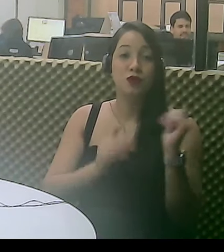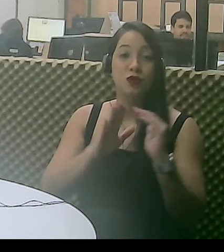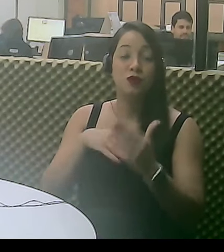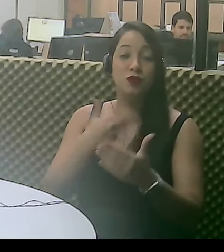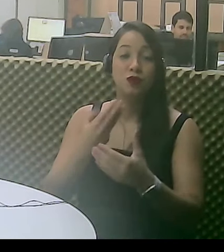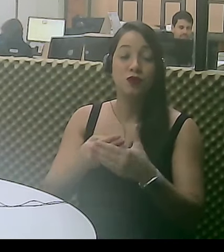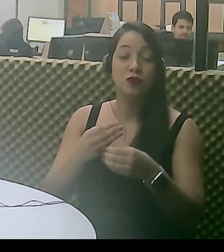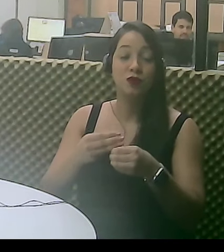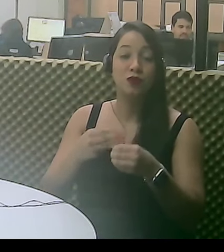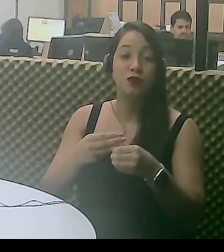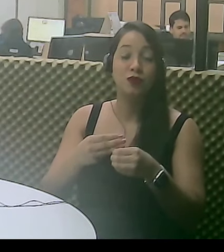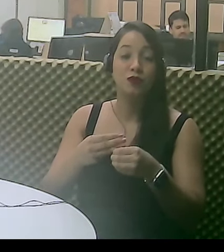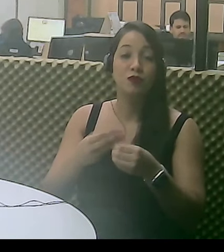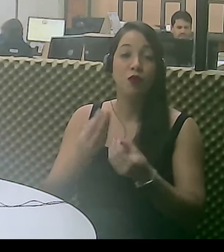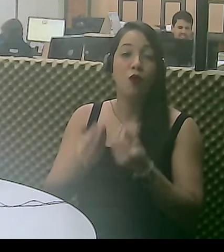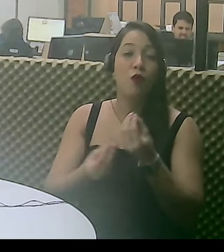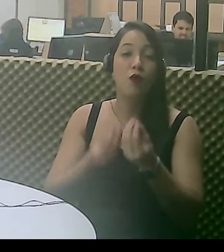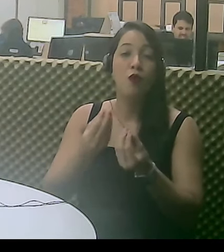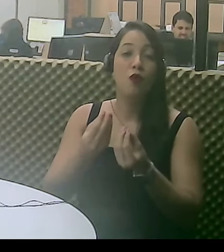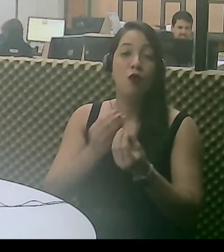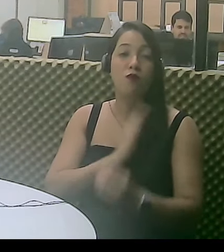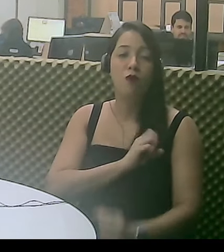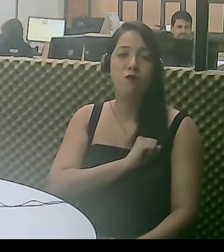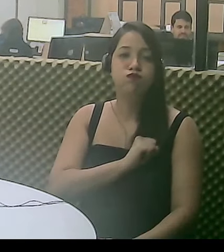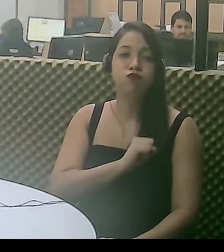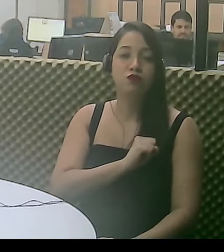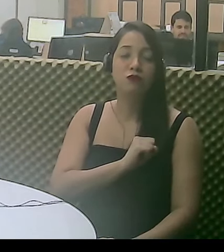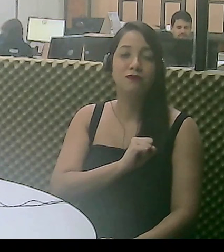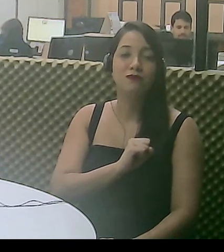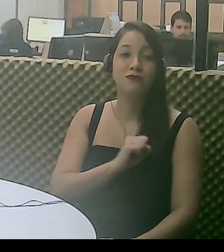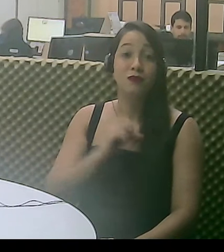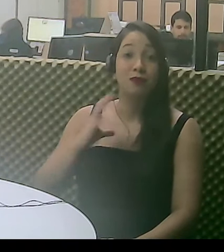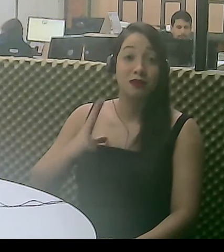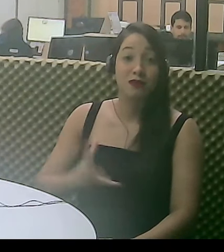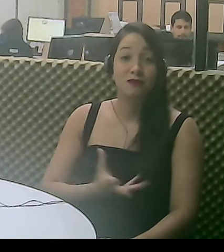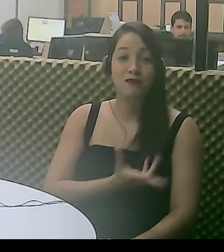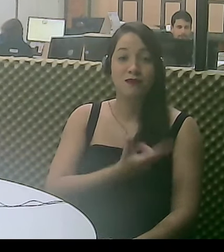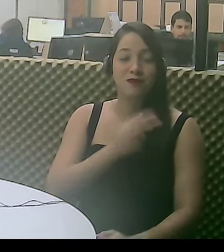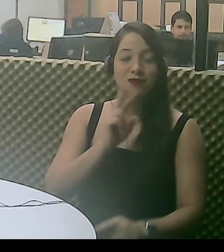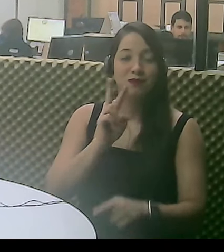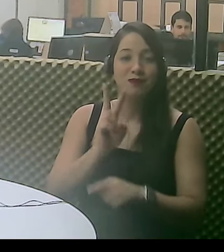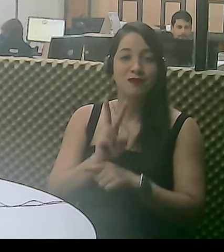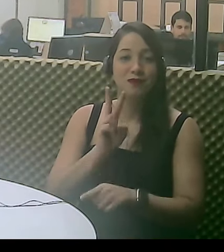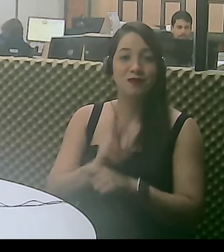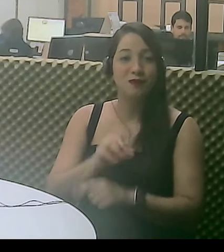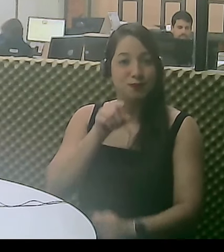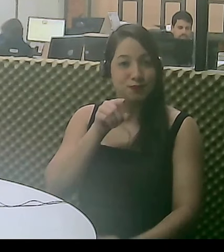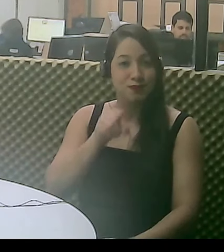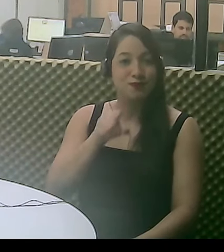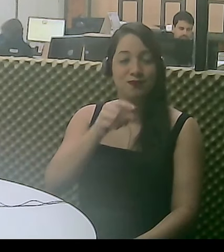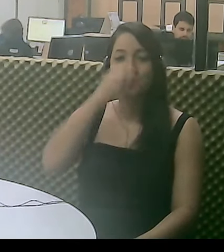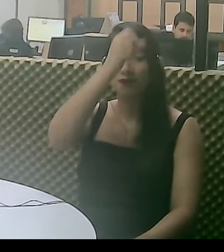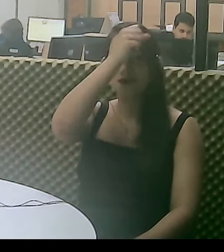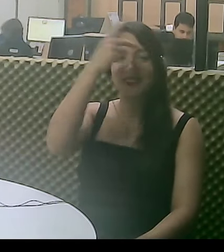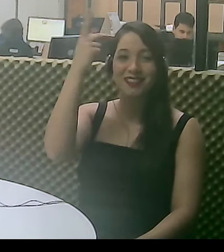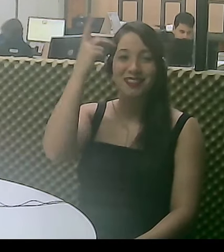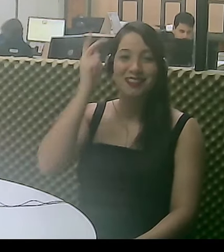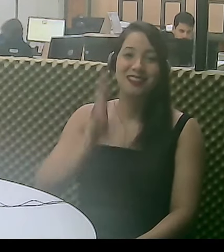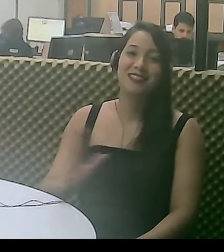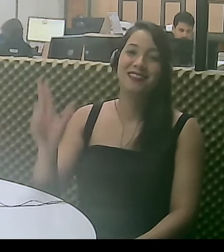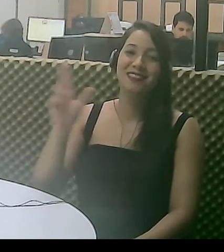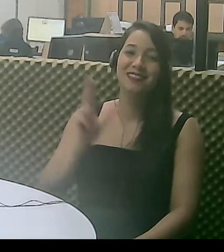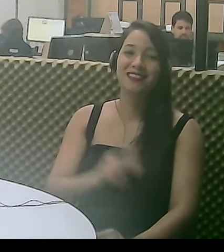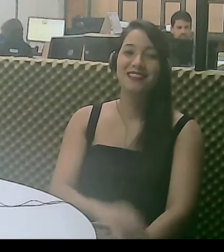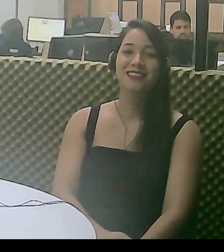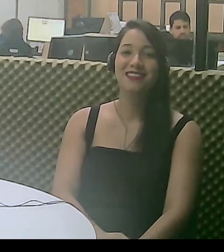municipais como agir em caso de parada cardiorrespiratória tudo para salvar vidas e cuidar bem de você Prefeitura